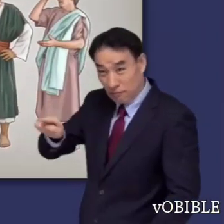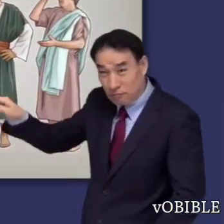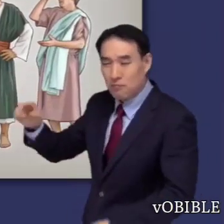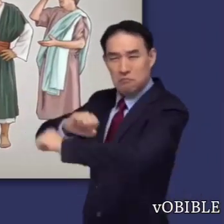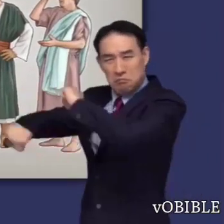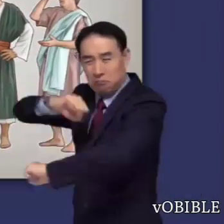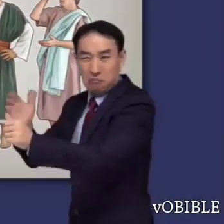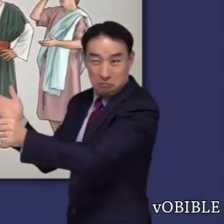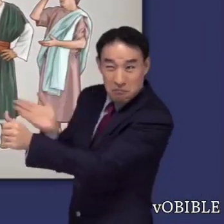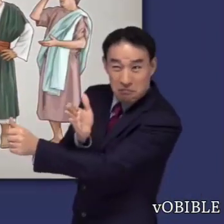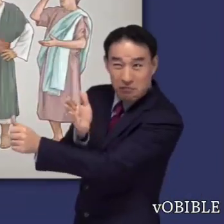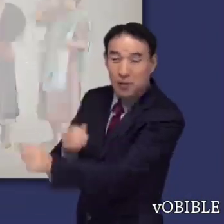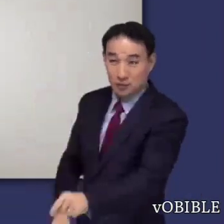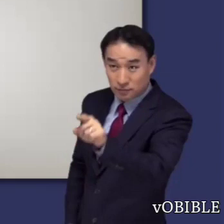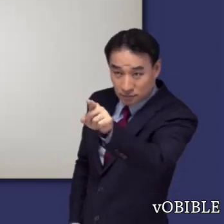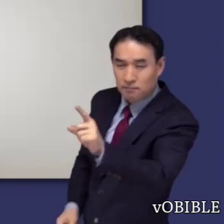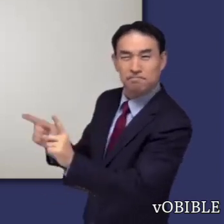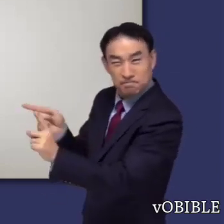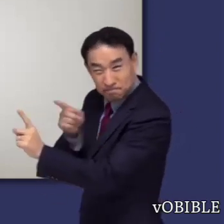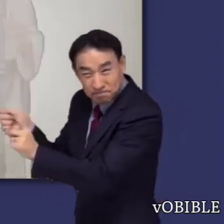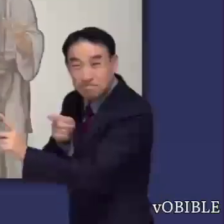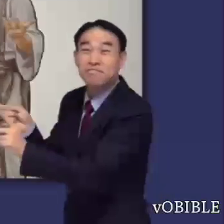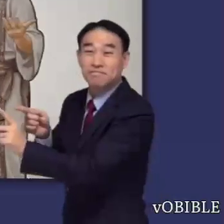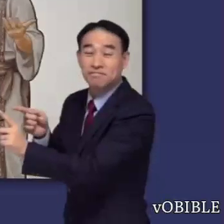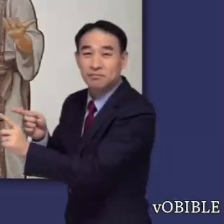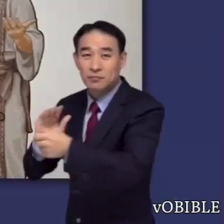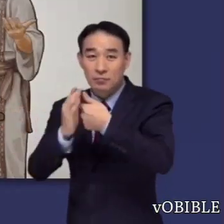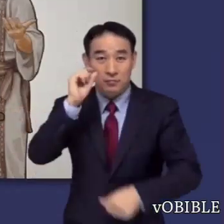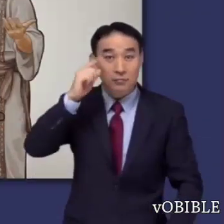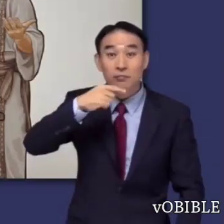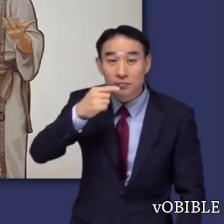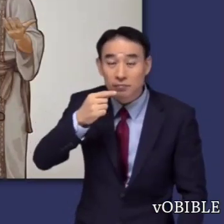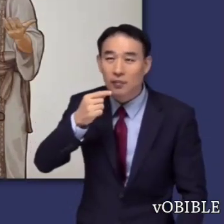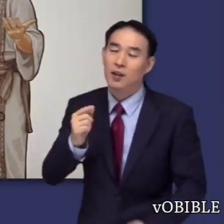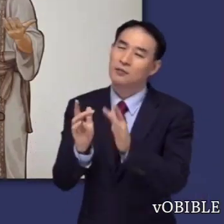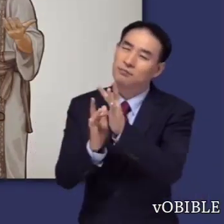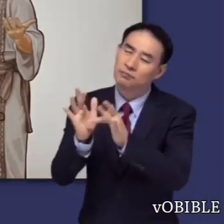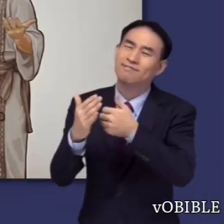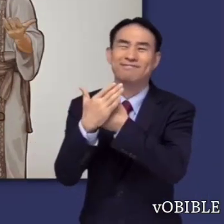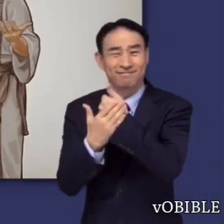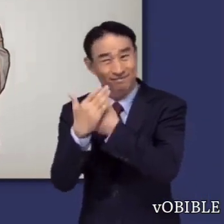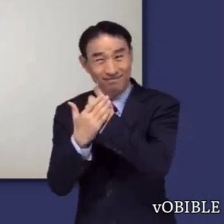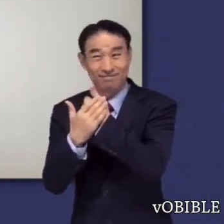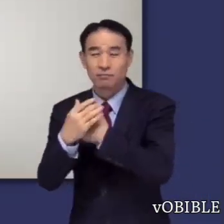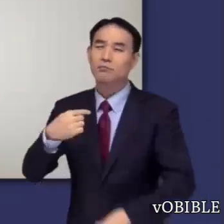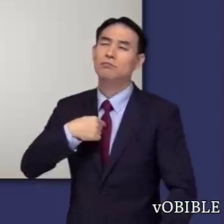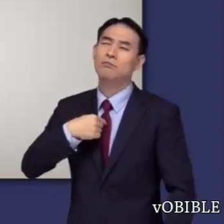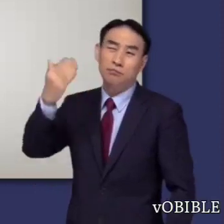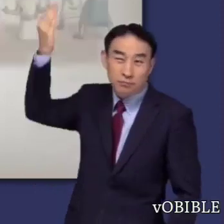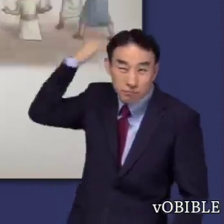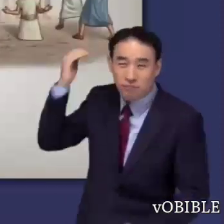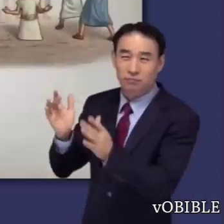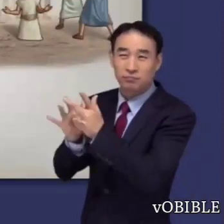偏离基督教导的人。保罗在信中感激基督对他表现怜悯，虽然保